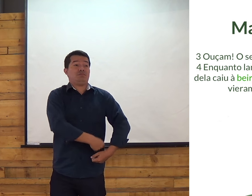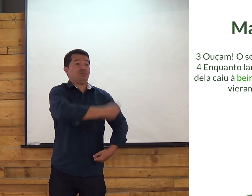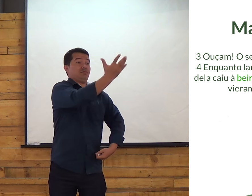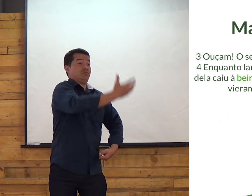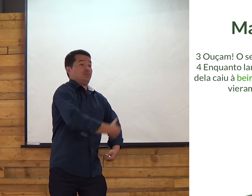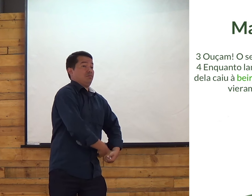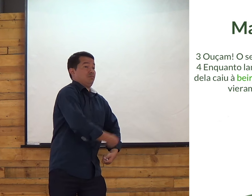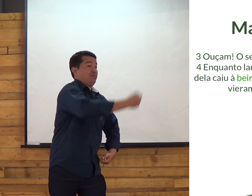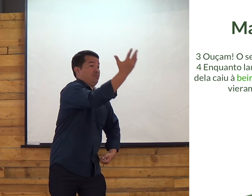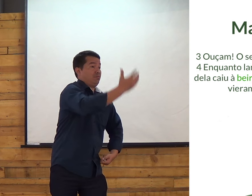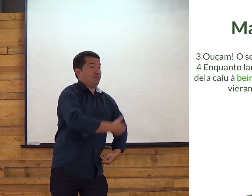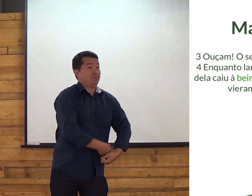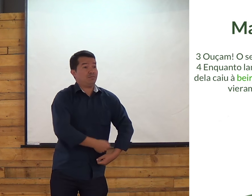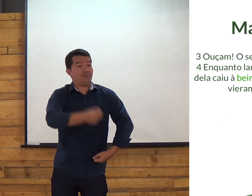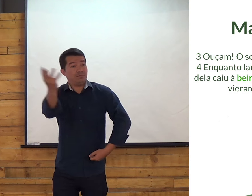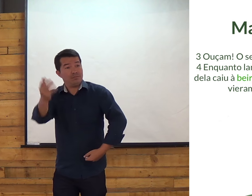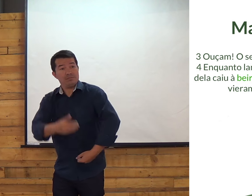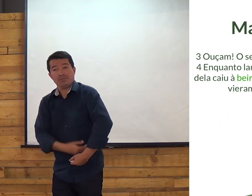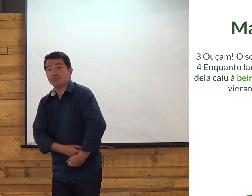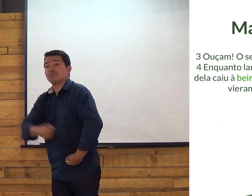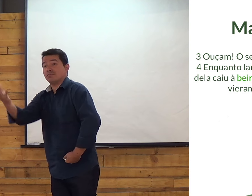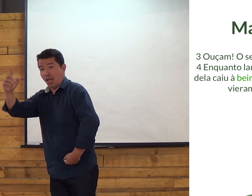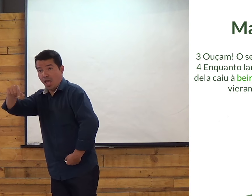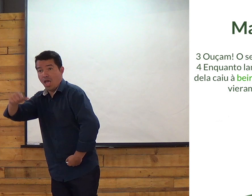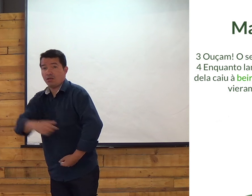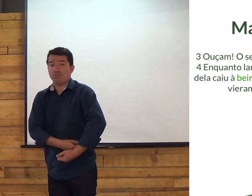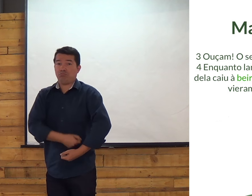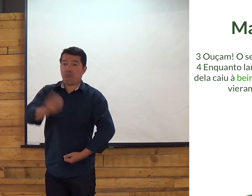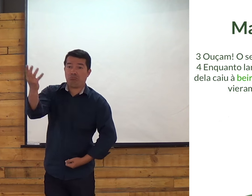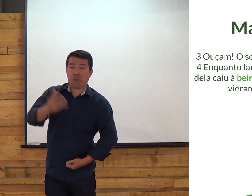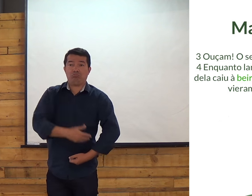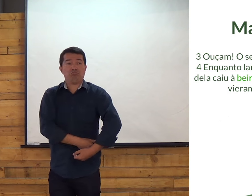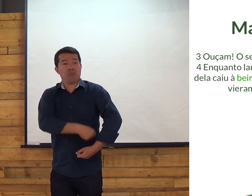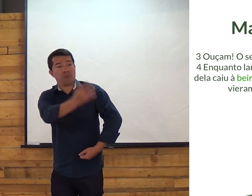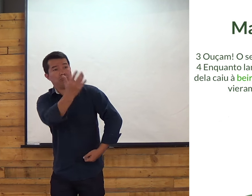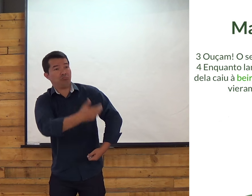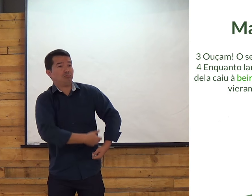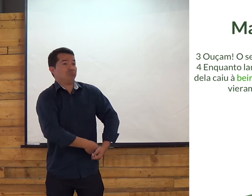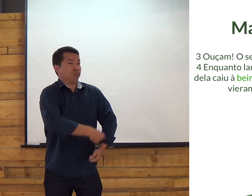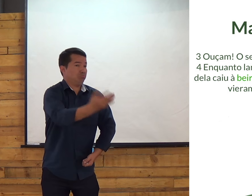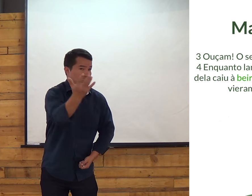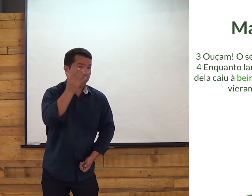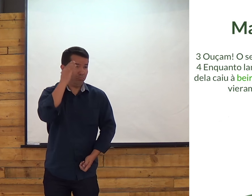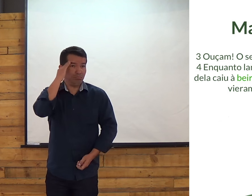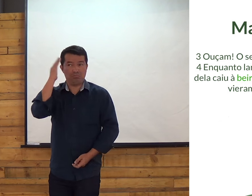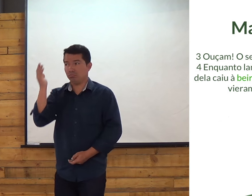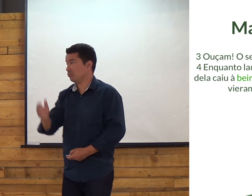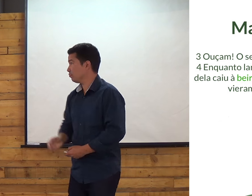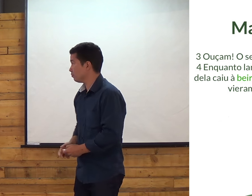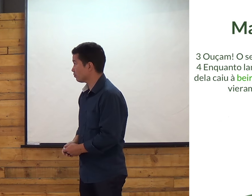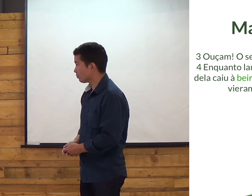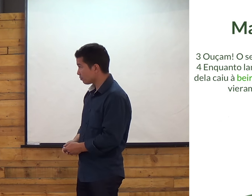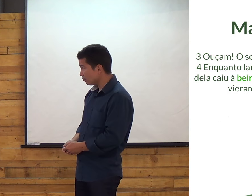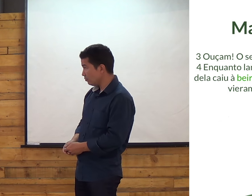Está semeando. Eu uso assim. Sim, o semeador saiu a semear.